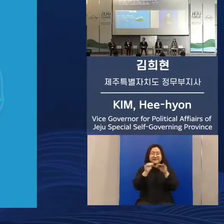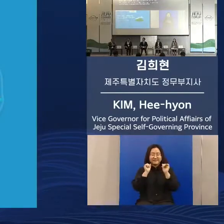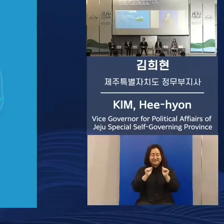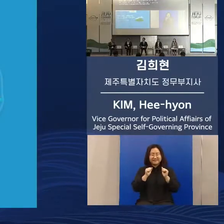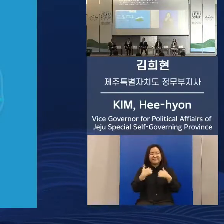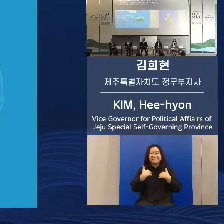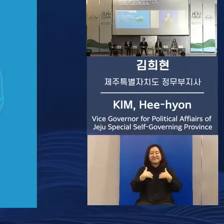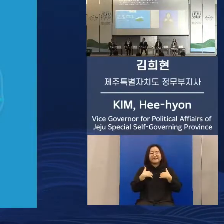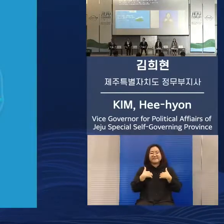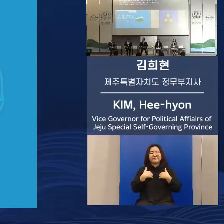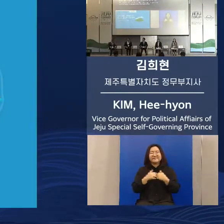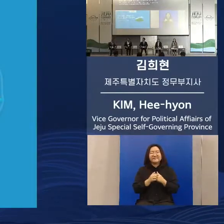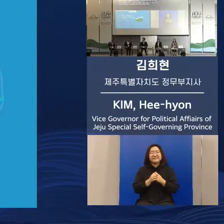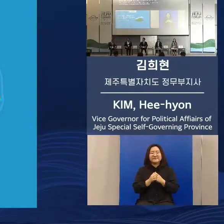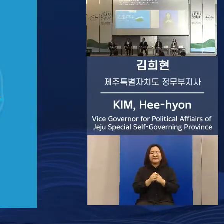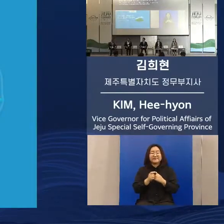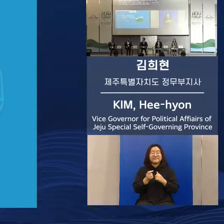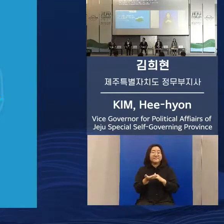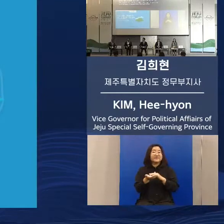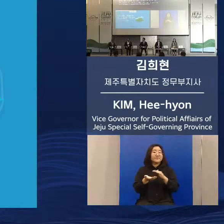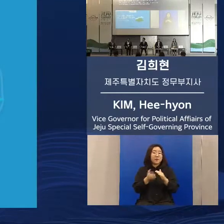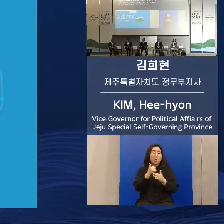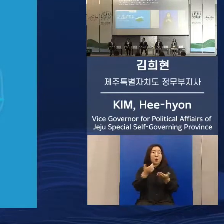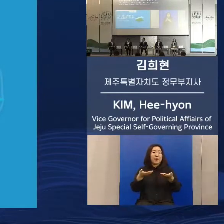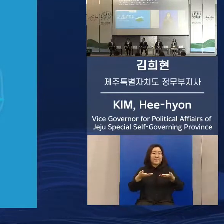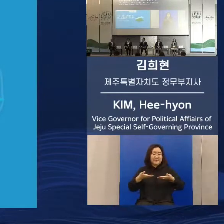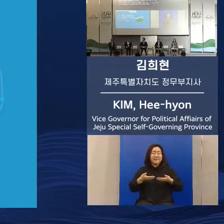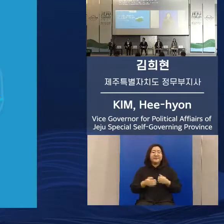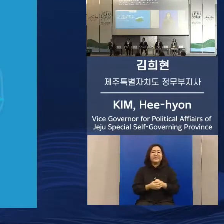안녕하십니까? 반갑습니다. 방금 소개받은